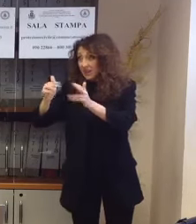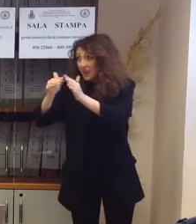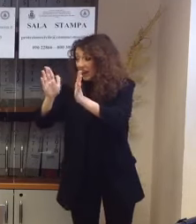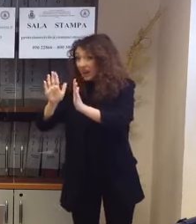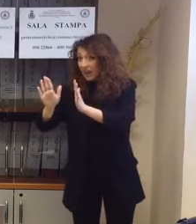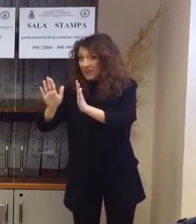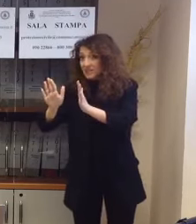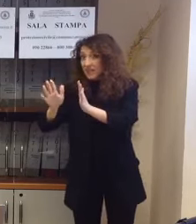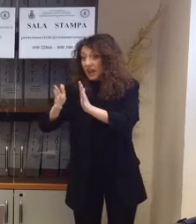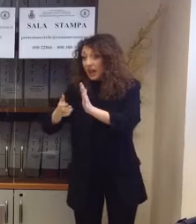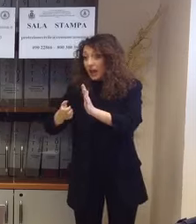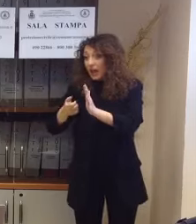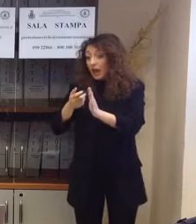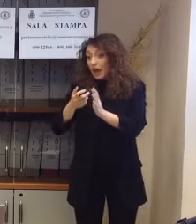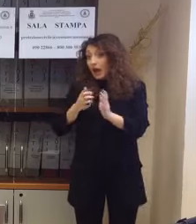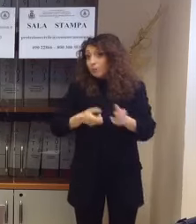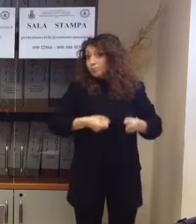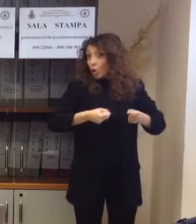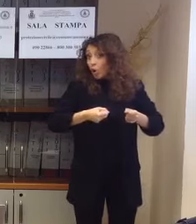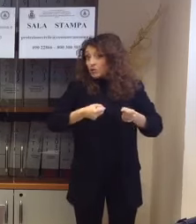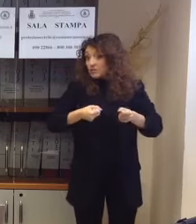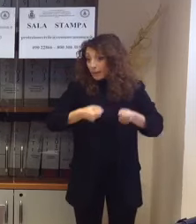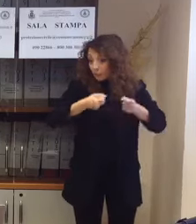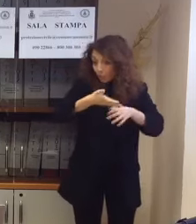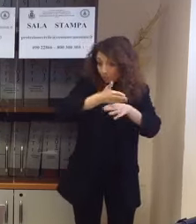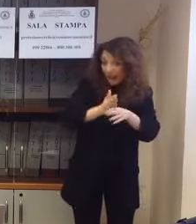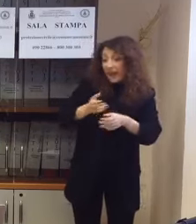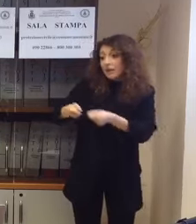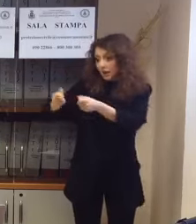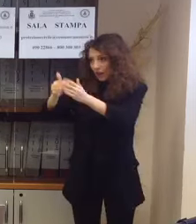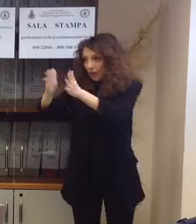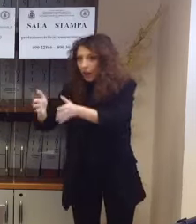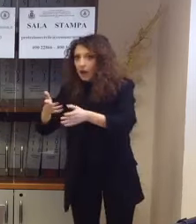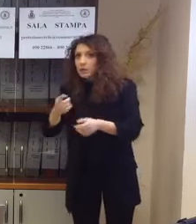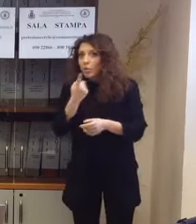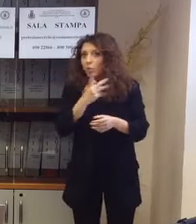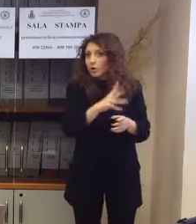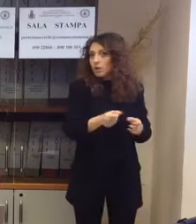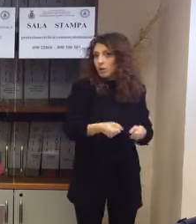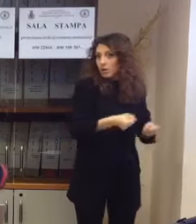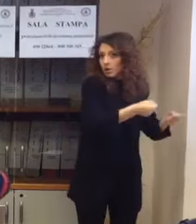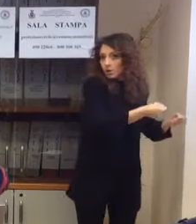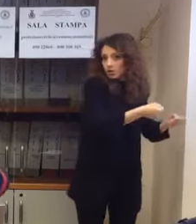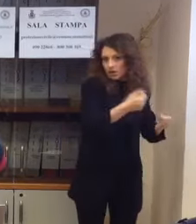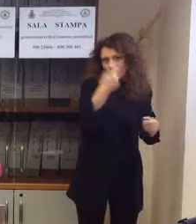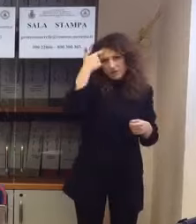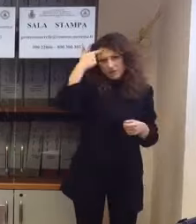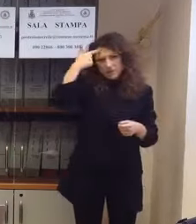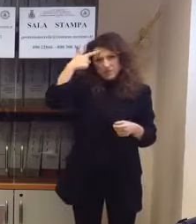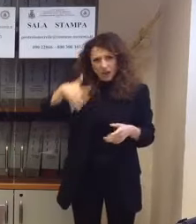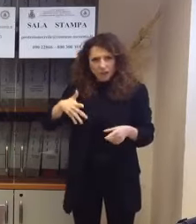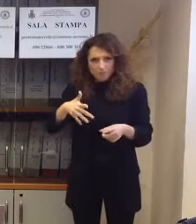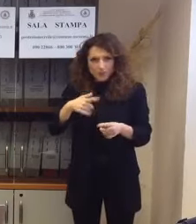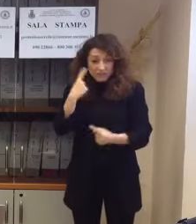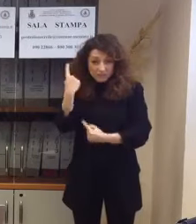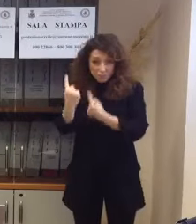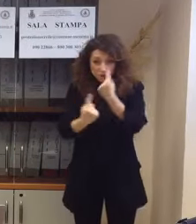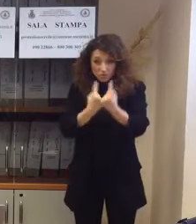i propri familiari, sappia che una situazione del genere in questo